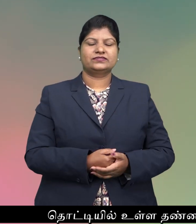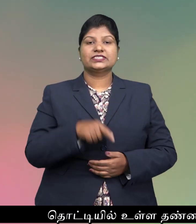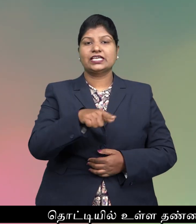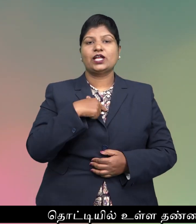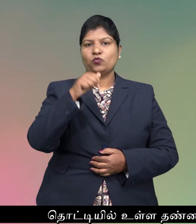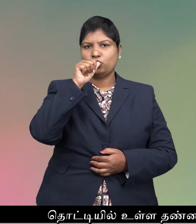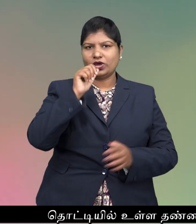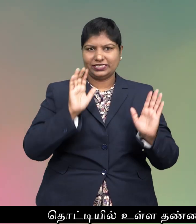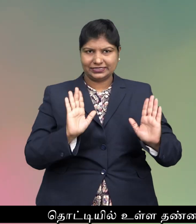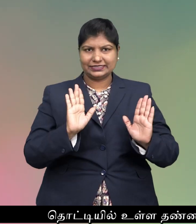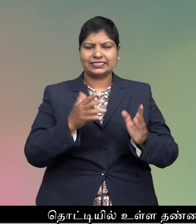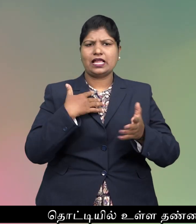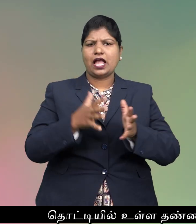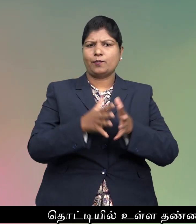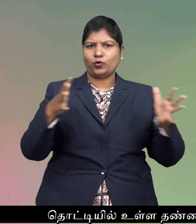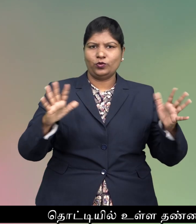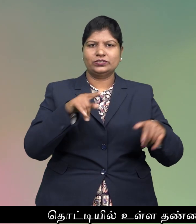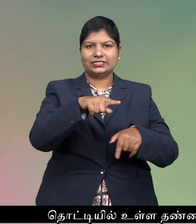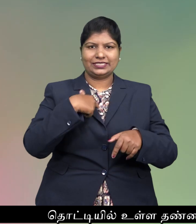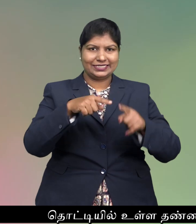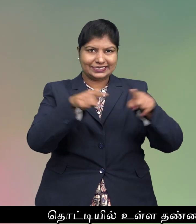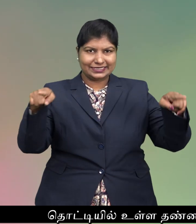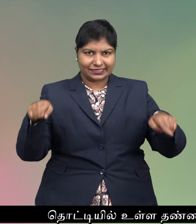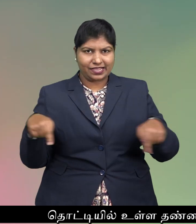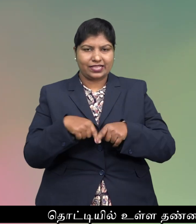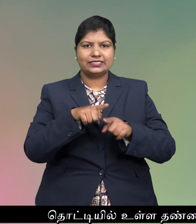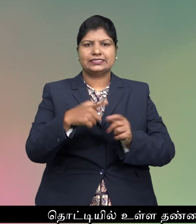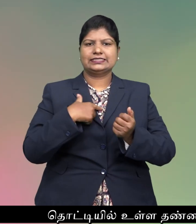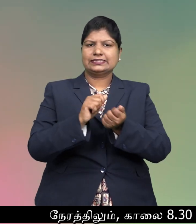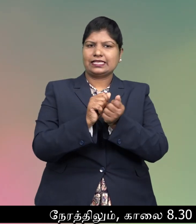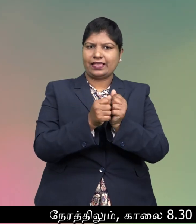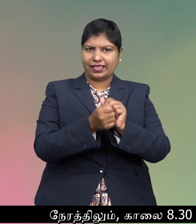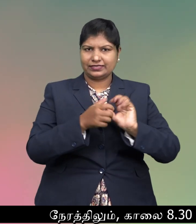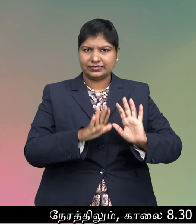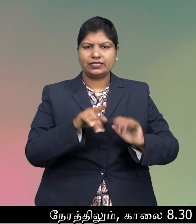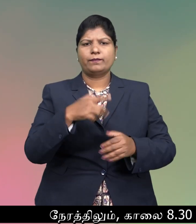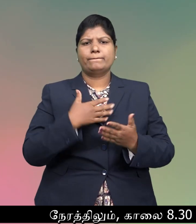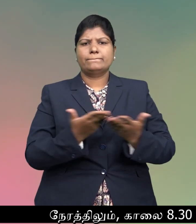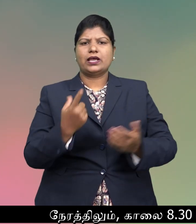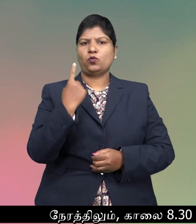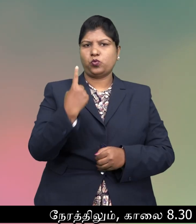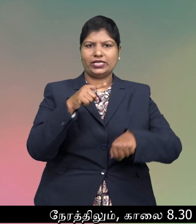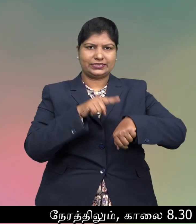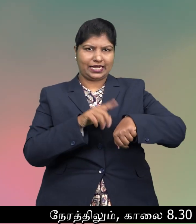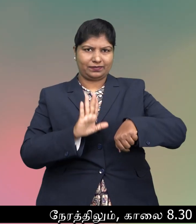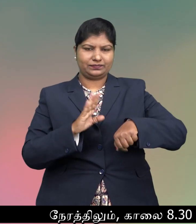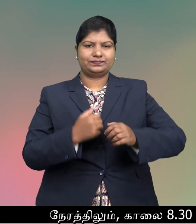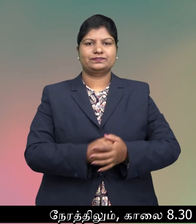தொட்டியில் உள்ள தண்ணீரின் அளவு மாறுபடும், ஆனால் எந்த நேரத்திலும் காலை 8:30